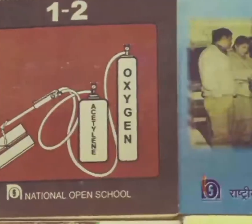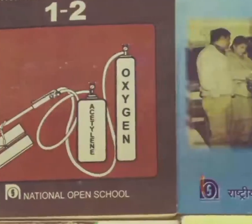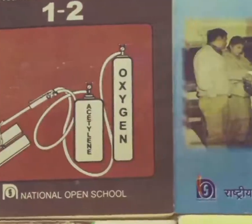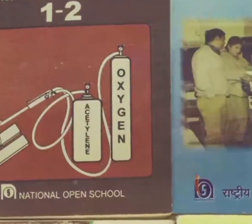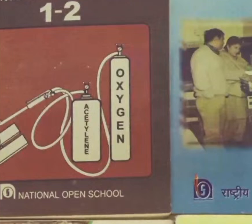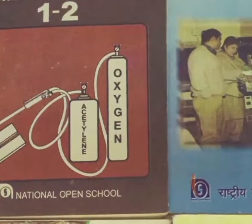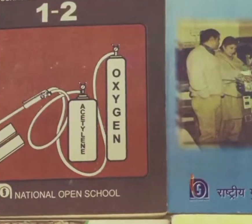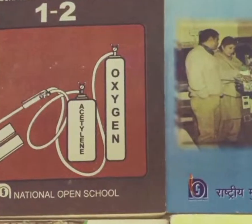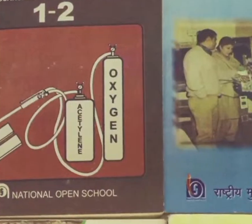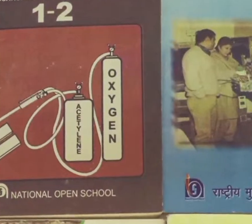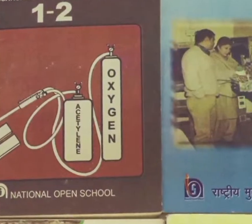इंजीनियरिंग,